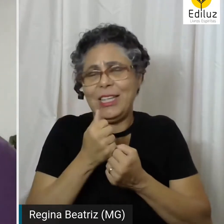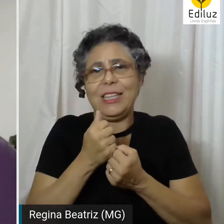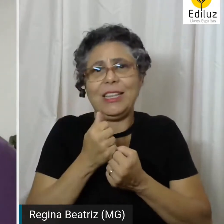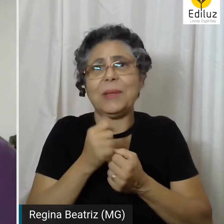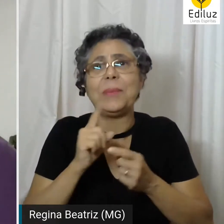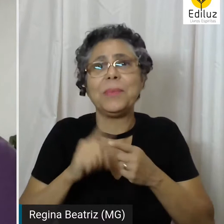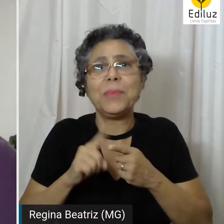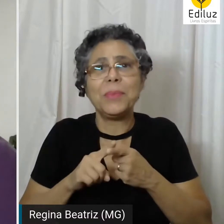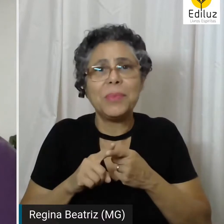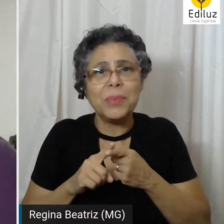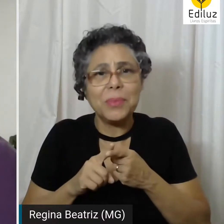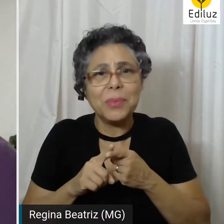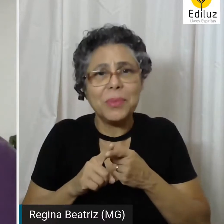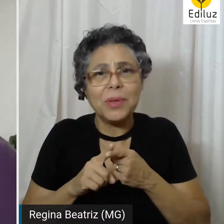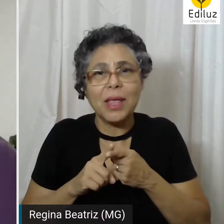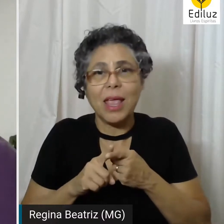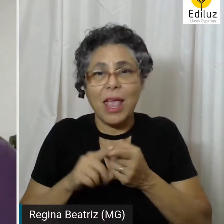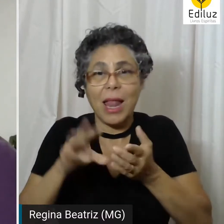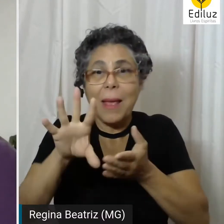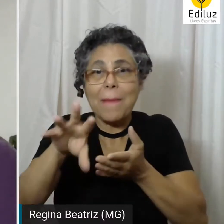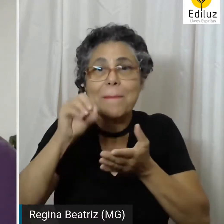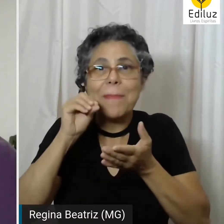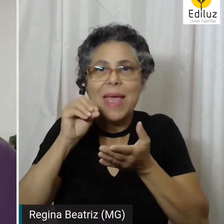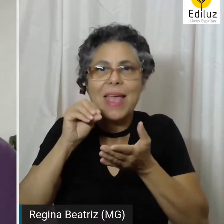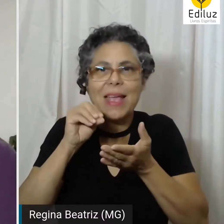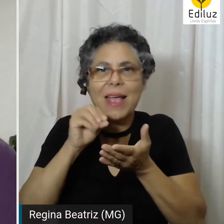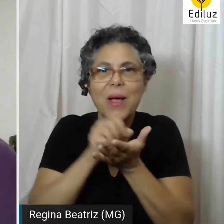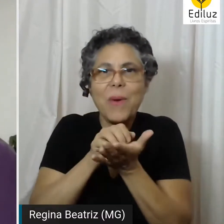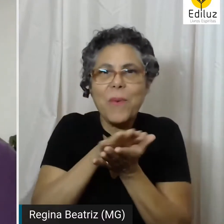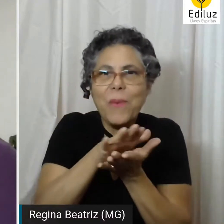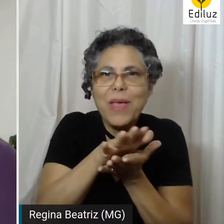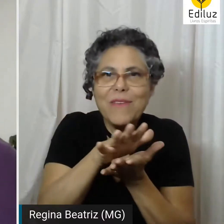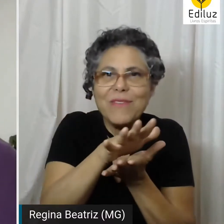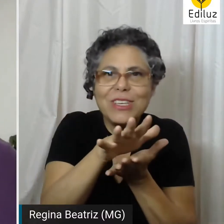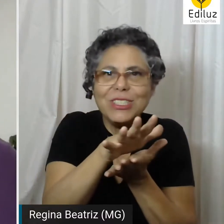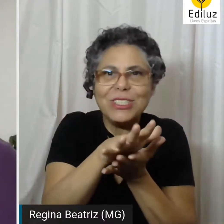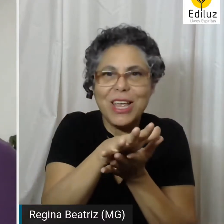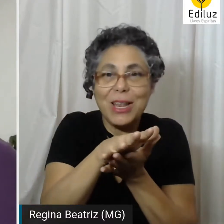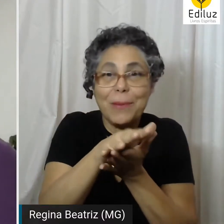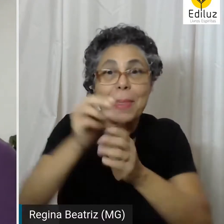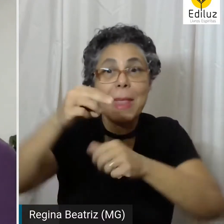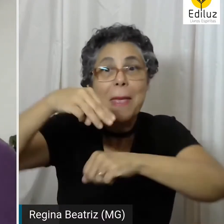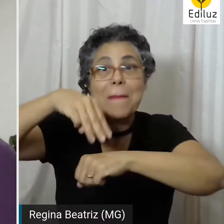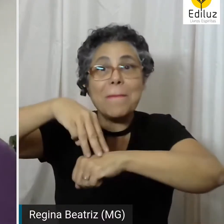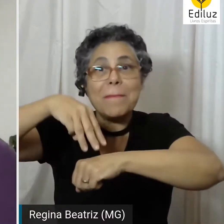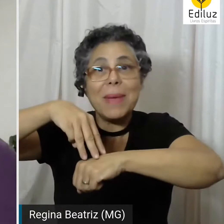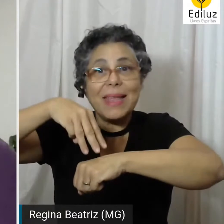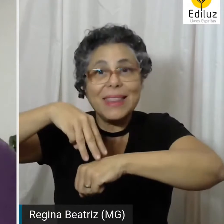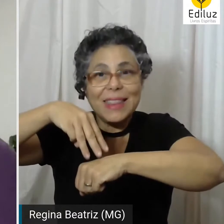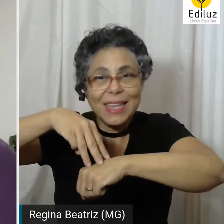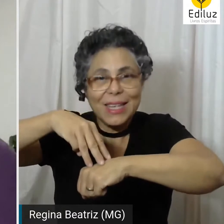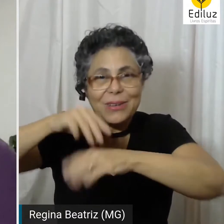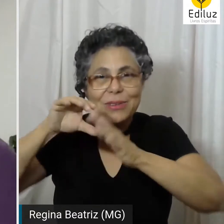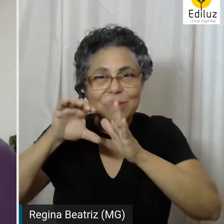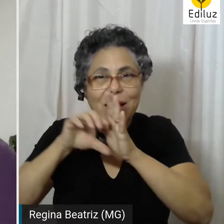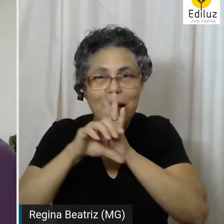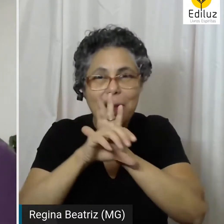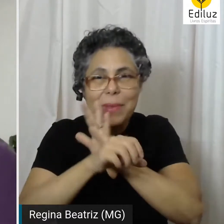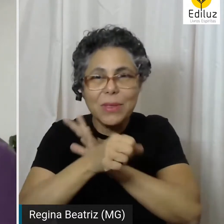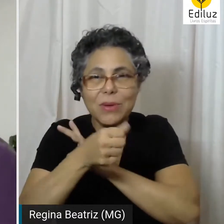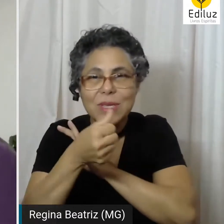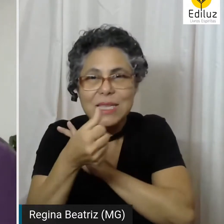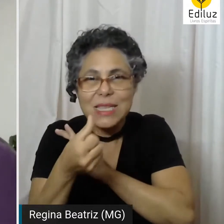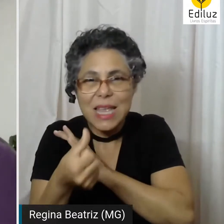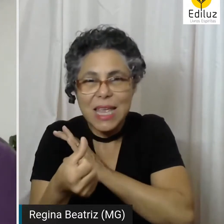extrato dos evangelistas, e Mateus, no seu capítulo